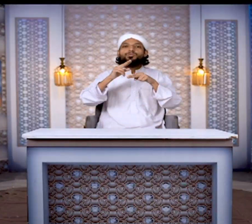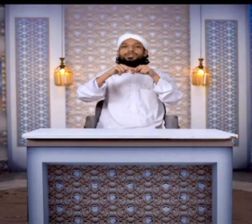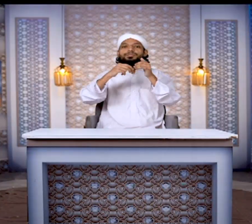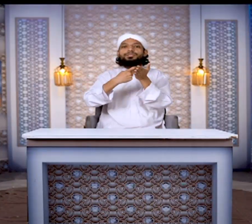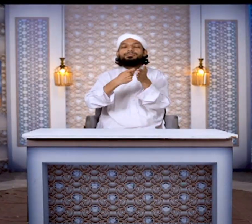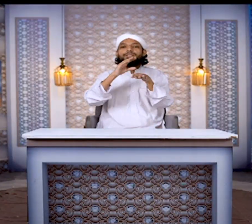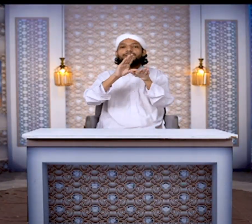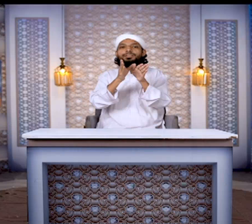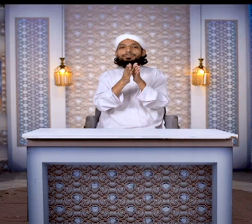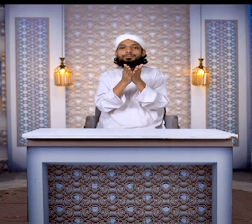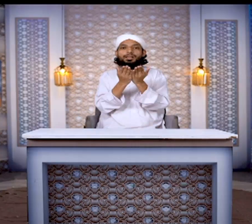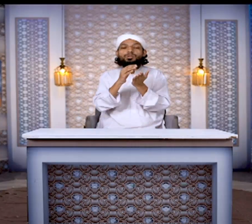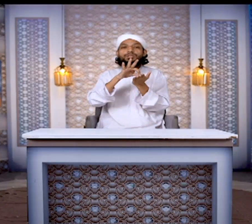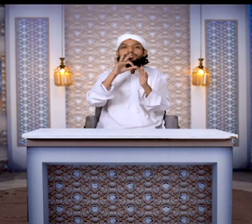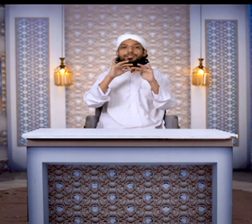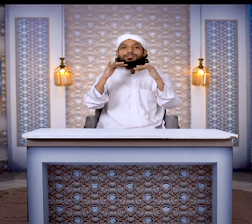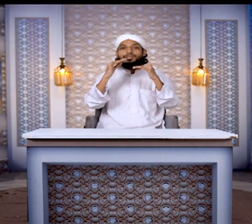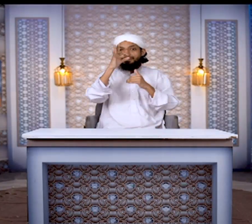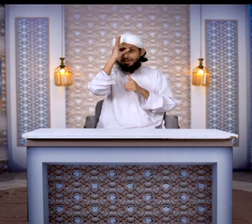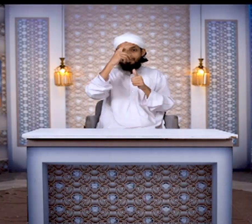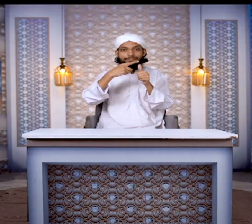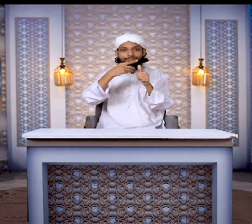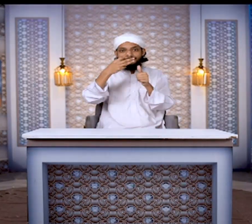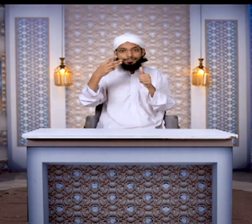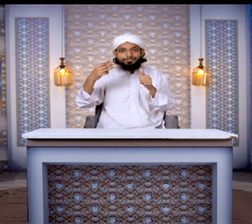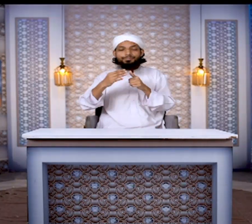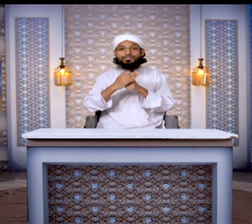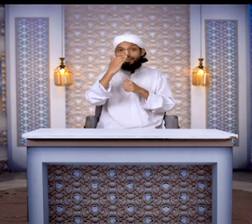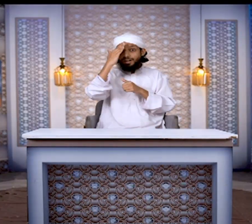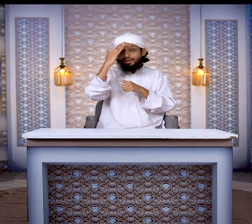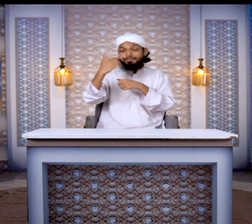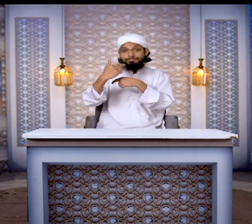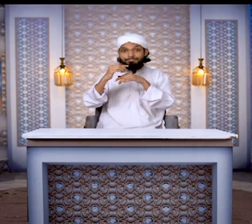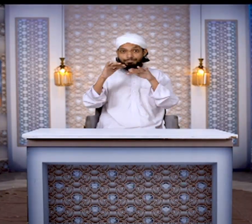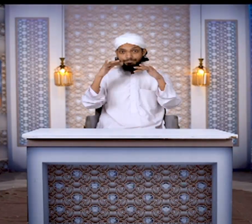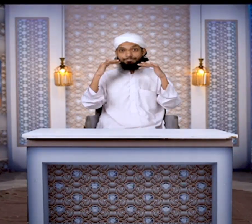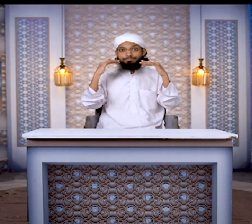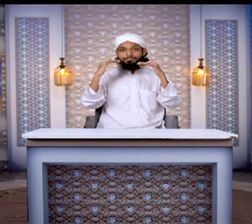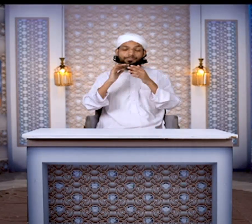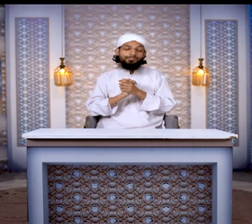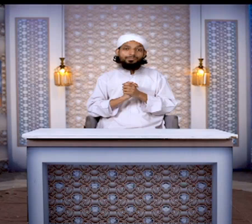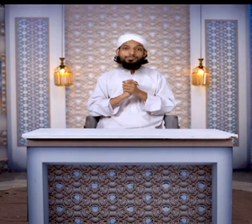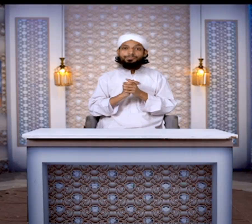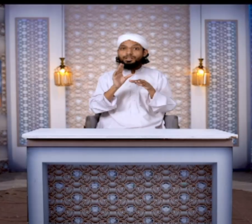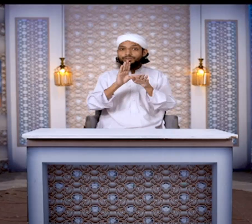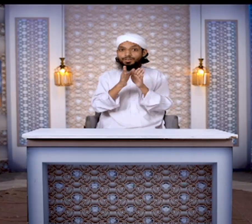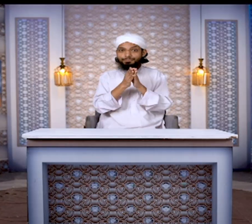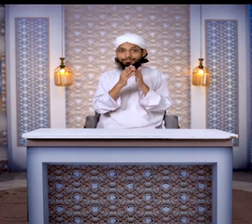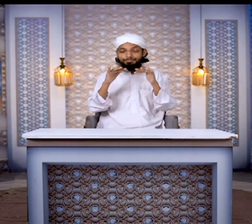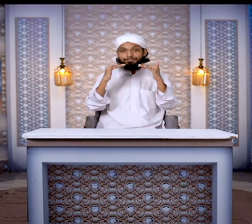اسلامی بھائیوں، آئیے اب ہم اعلیٰ حضرت رحمت اللہ علیہ کے فقہی مقام کو سمجھنے کے لیے مسائل فقہ سے سجے ہوئے بے مثال فتاویٰ جات